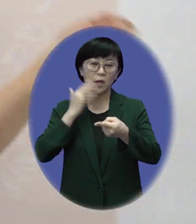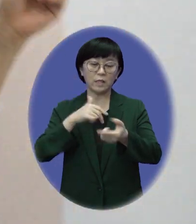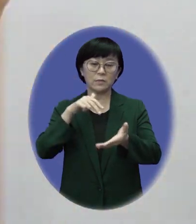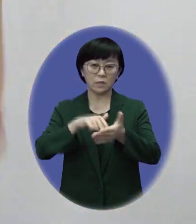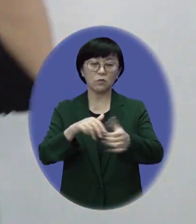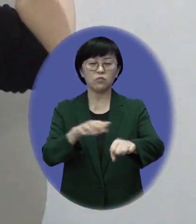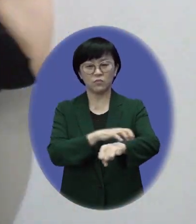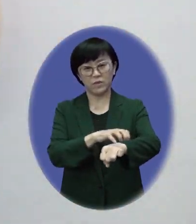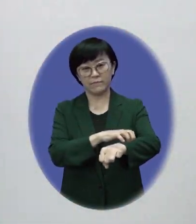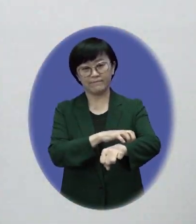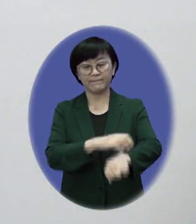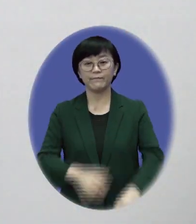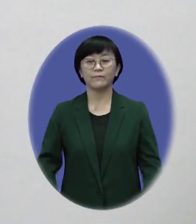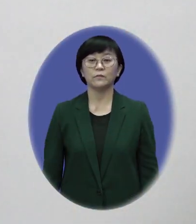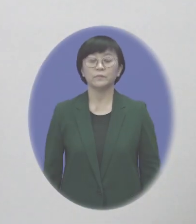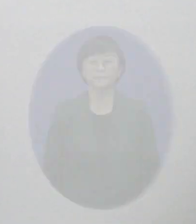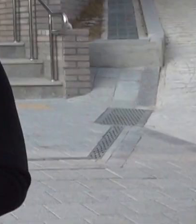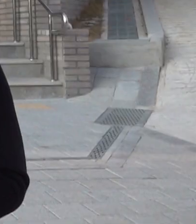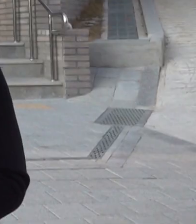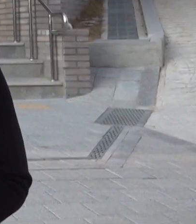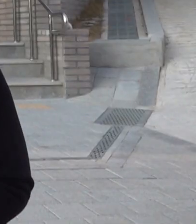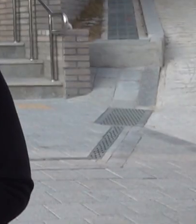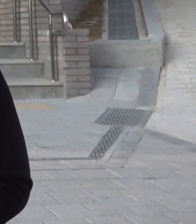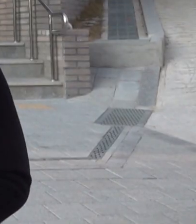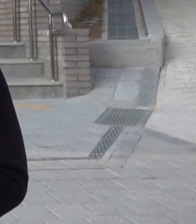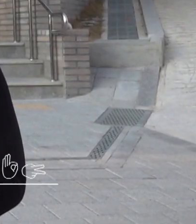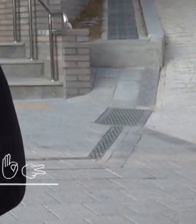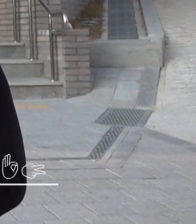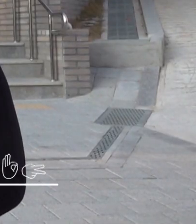것조차 그들에겐 불편함으로 다가올 때가 많습니다.